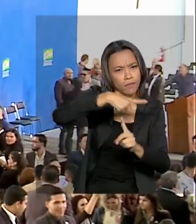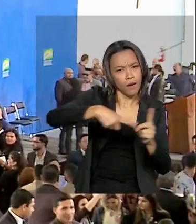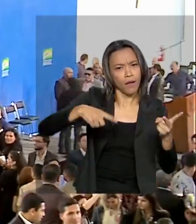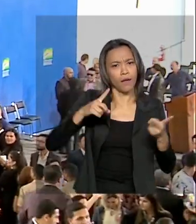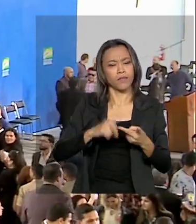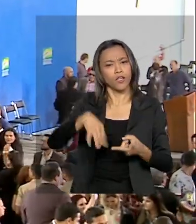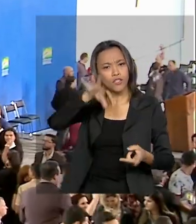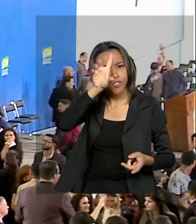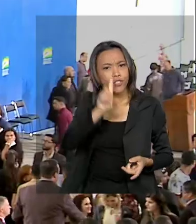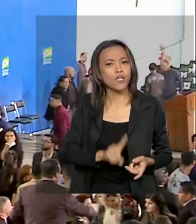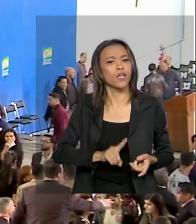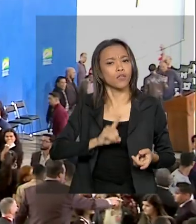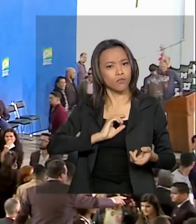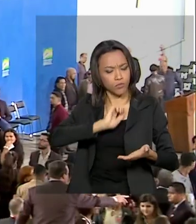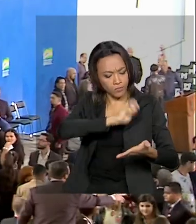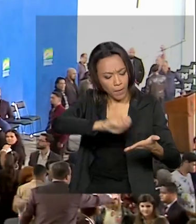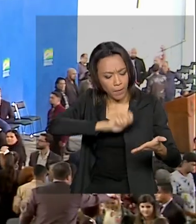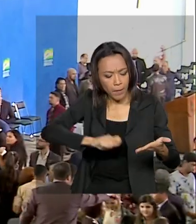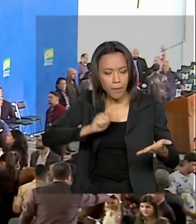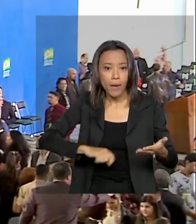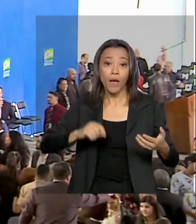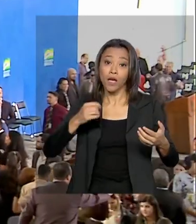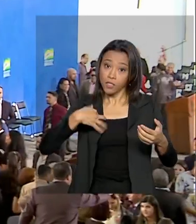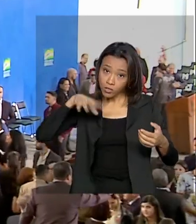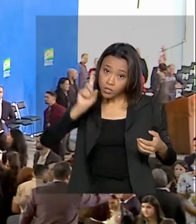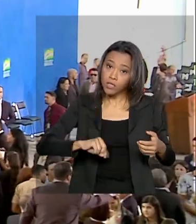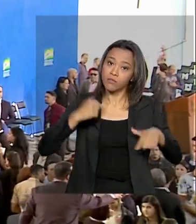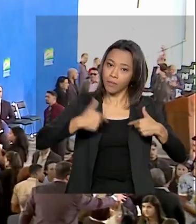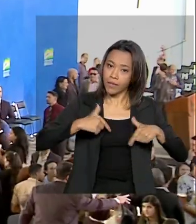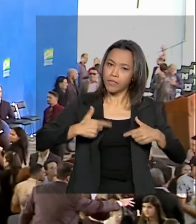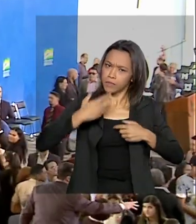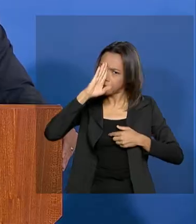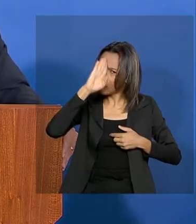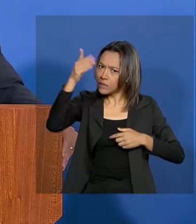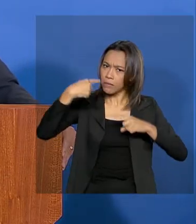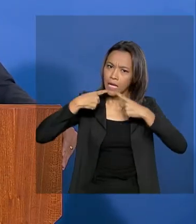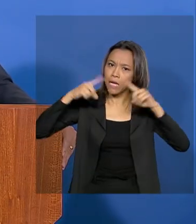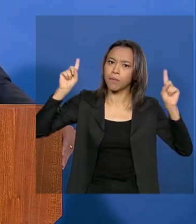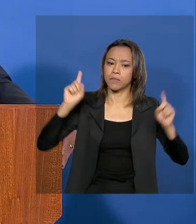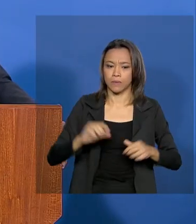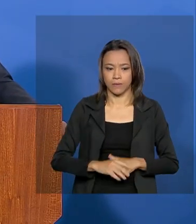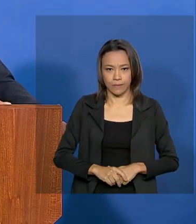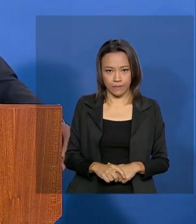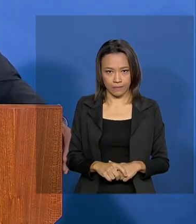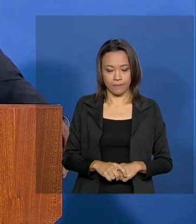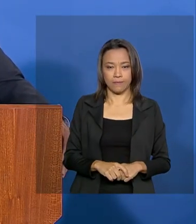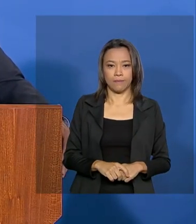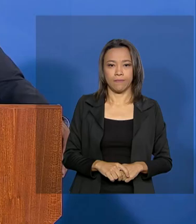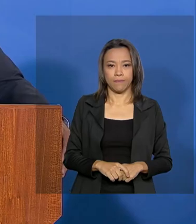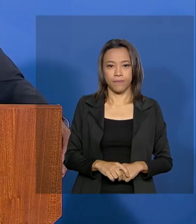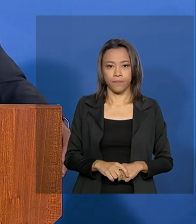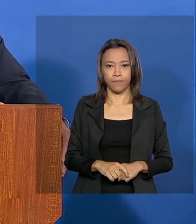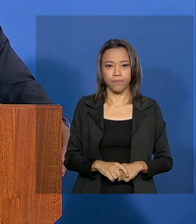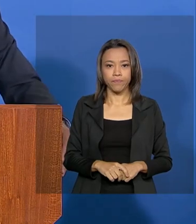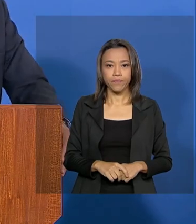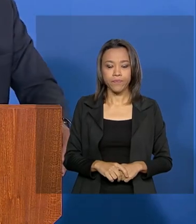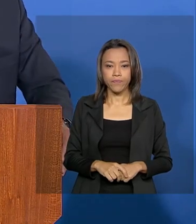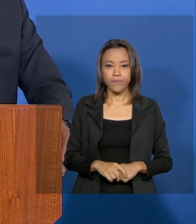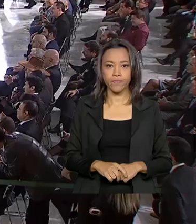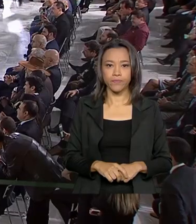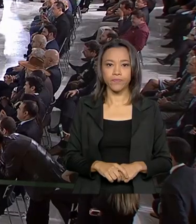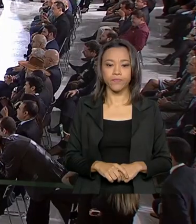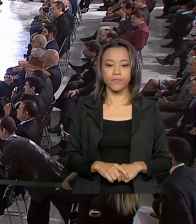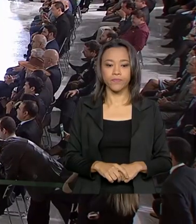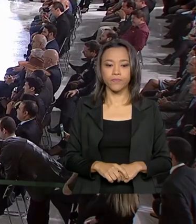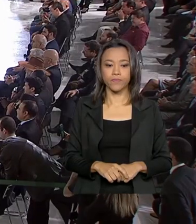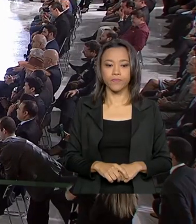autorais e questões trabalhistas são as principais reclamações. Acredito que a causa de vocês é mais do que justa.